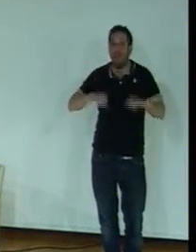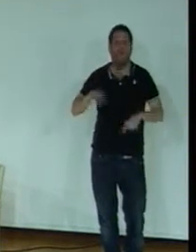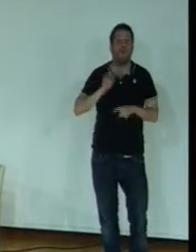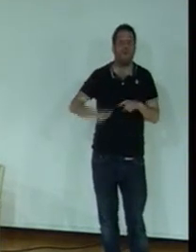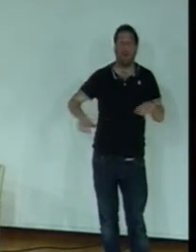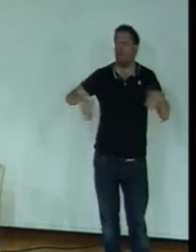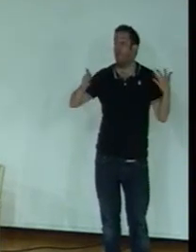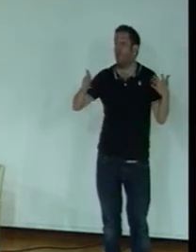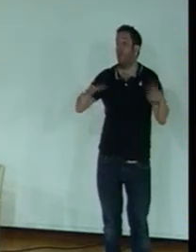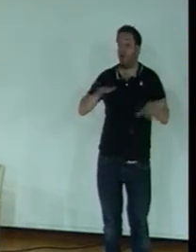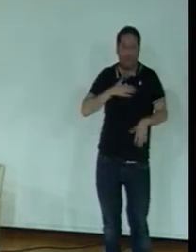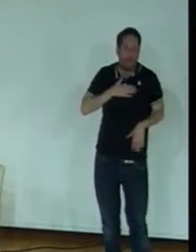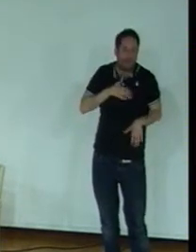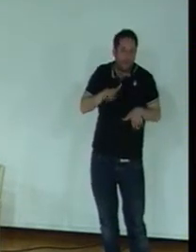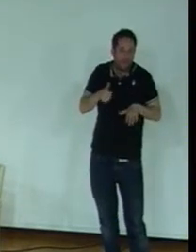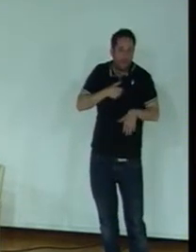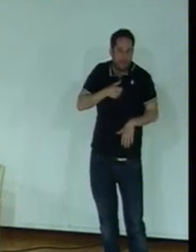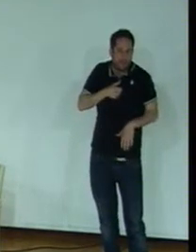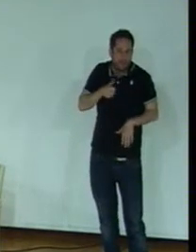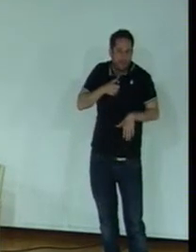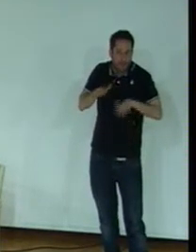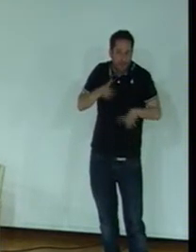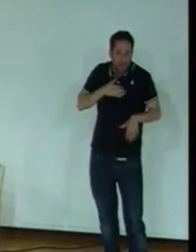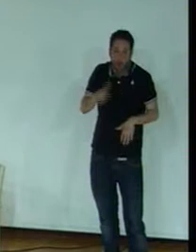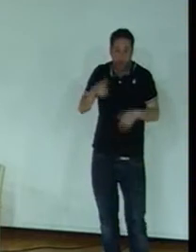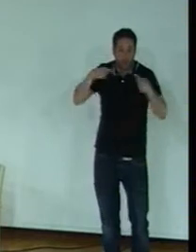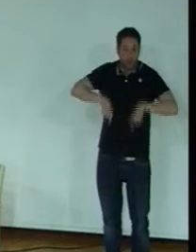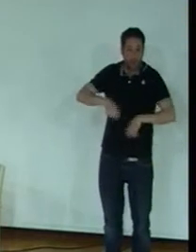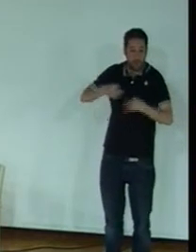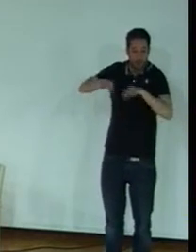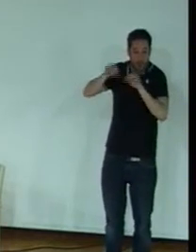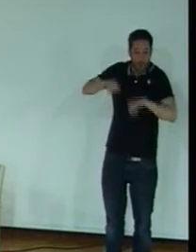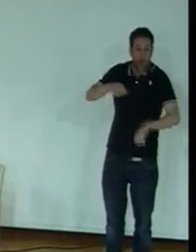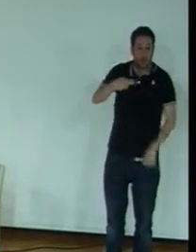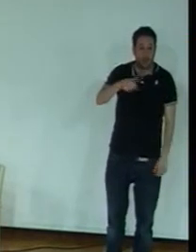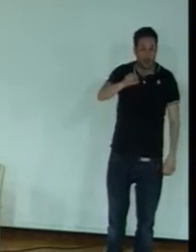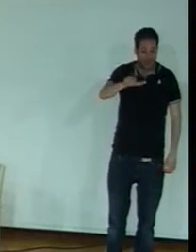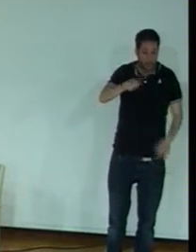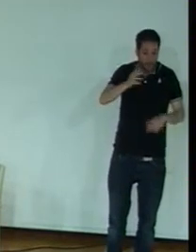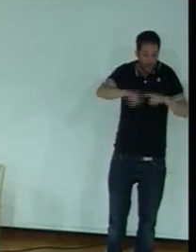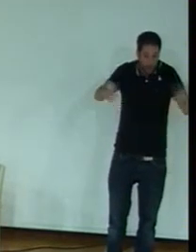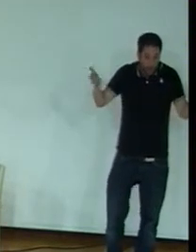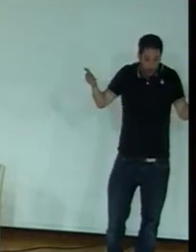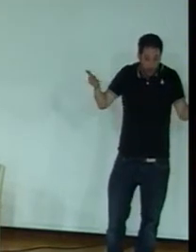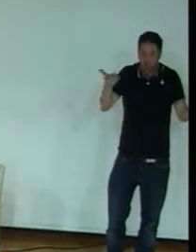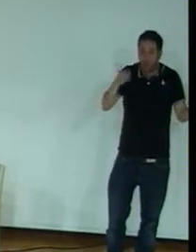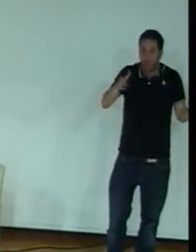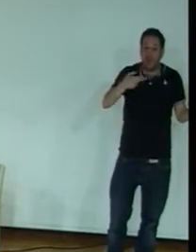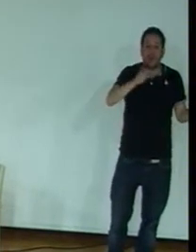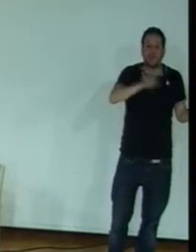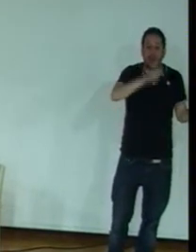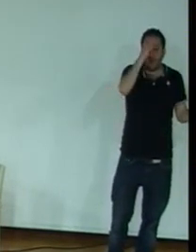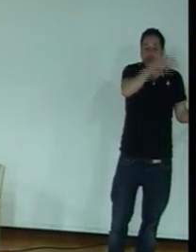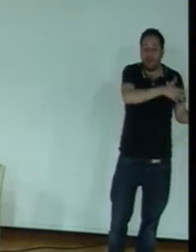avec mes moyens perso. Mais pour un État, c'est aujourd'hui possible. La NSA le fait. Et donc, d'autres. La NSA aux